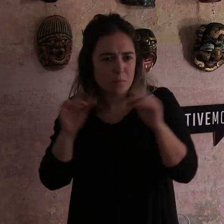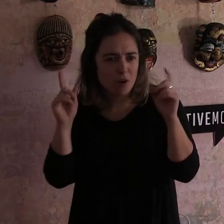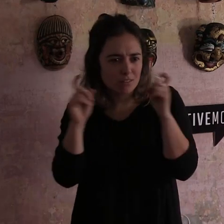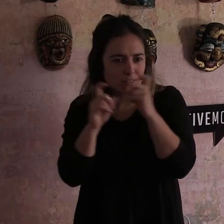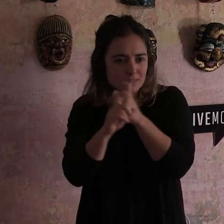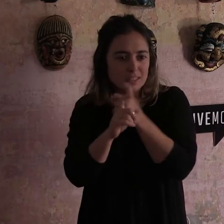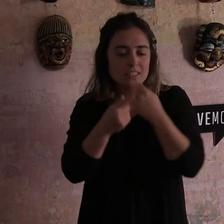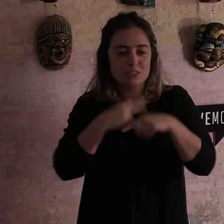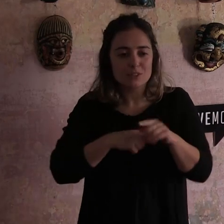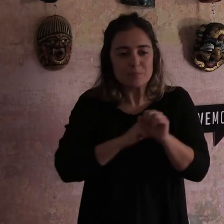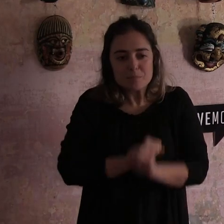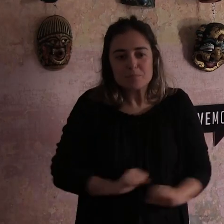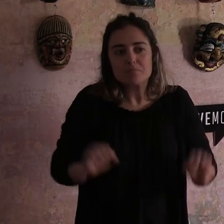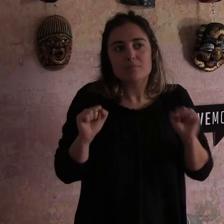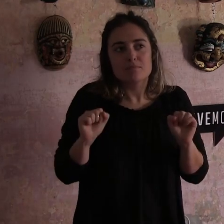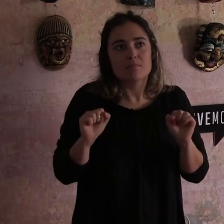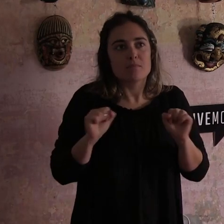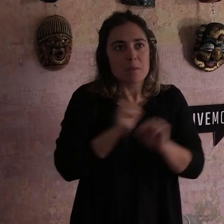te pega mal, decís,